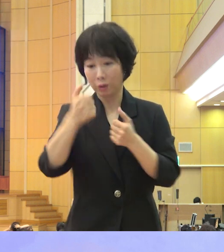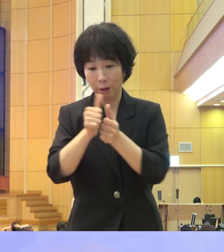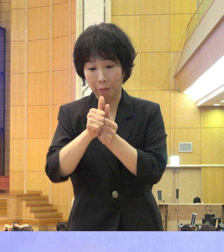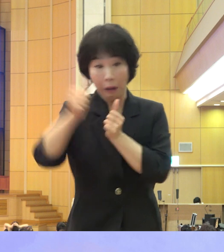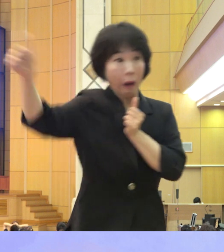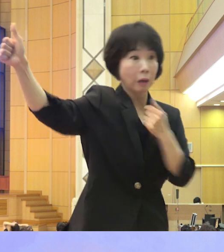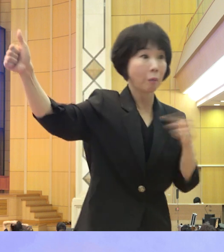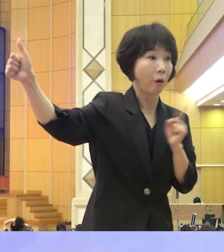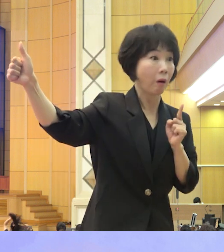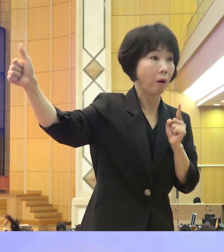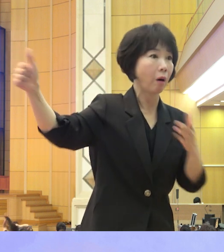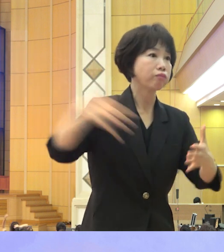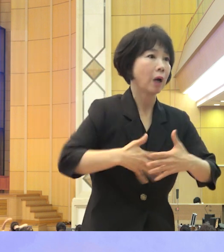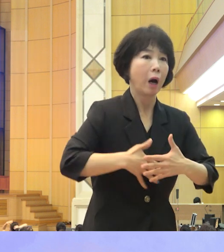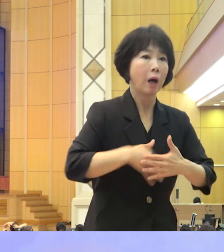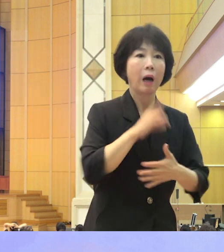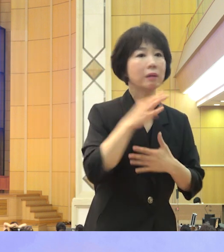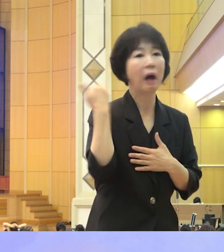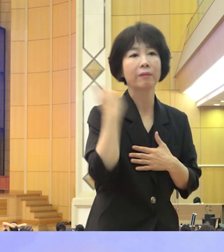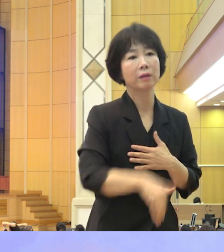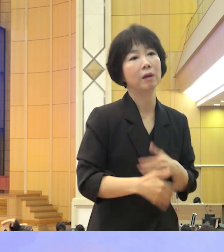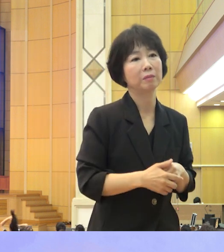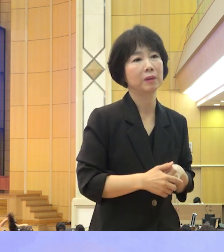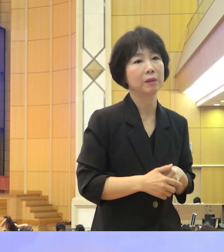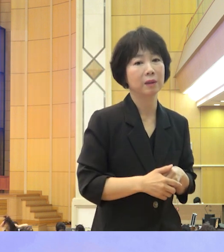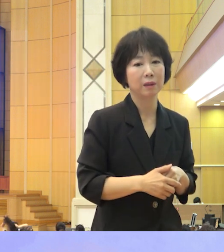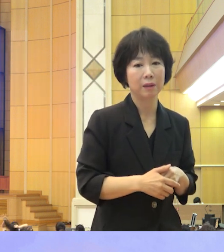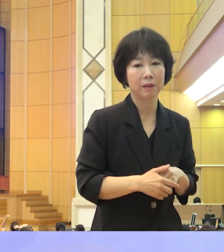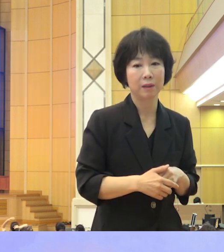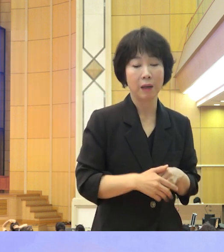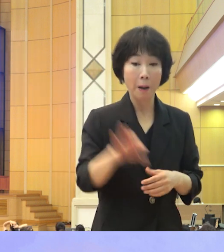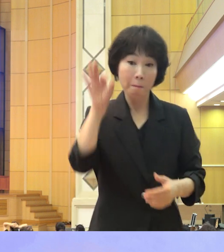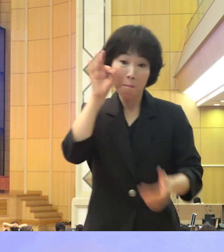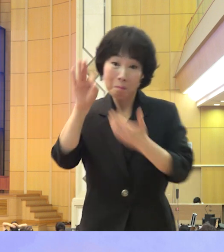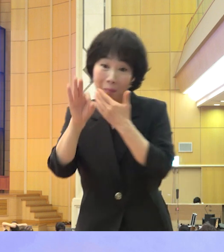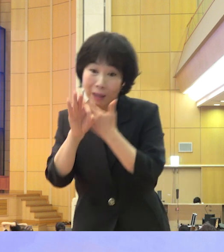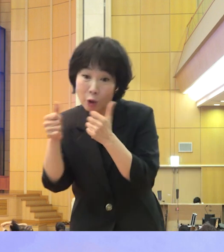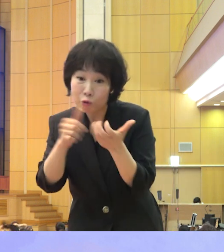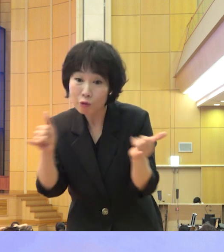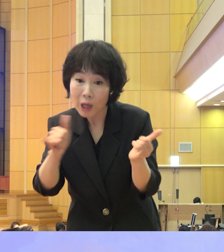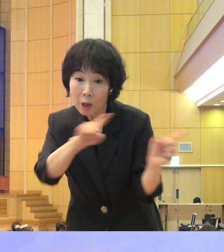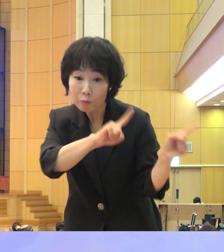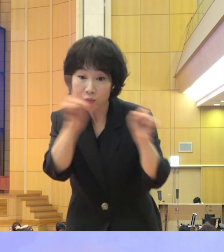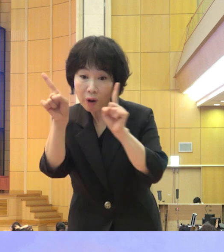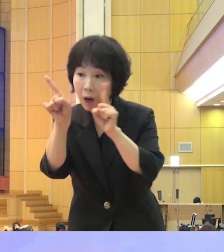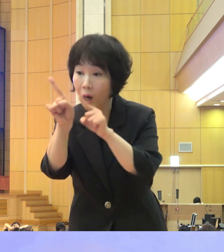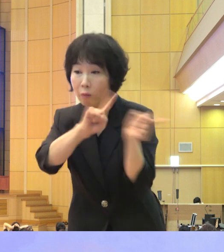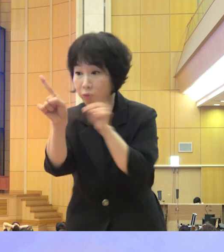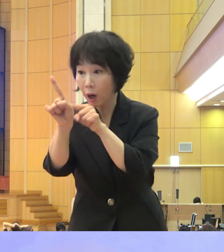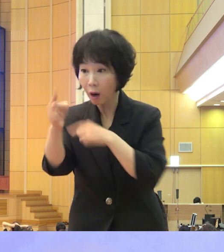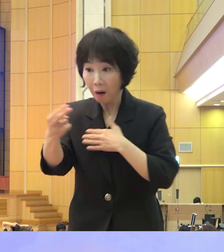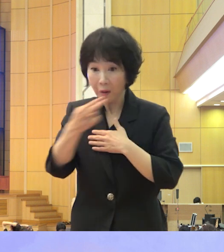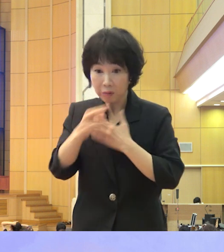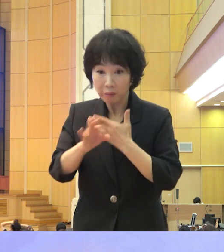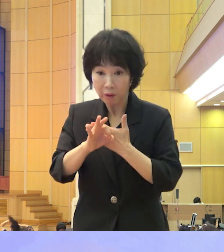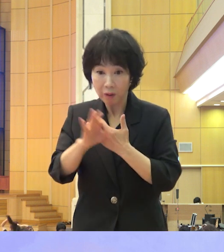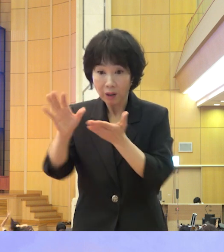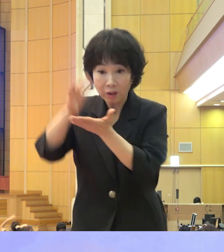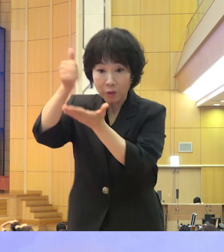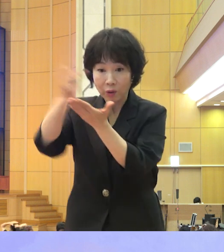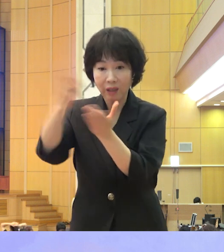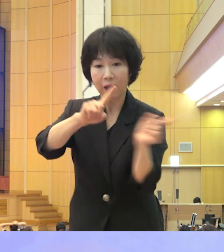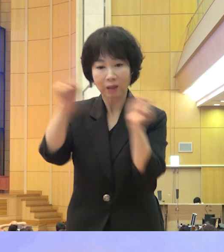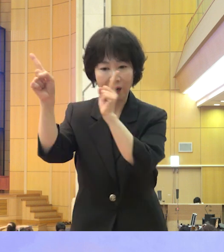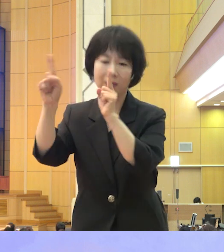삶이 되기를 바랍니다. 만일 죽은 자의 부활이 없으면 그리스도도 다시